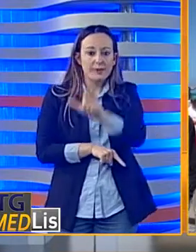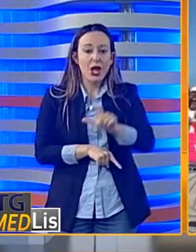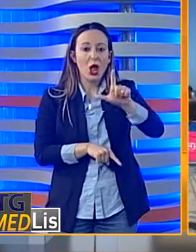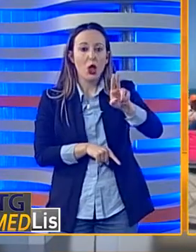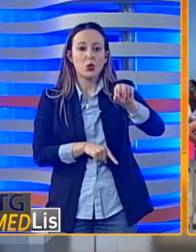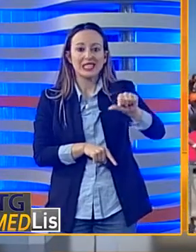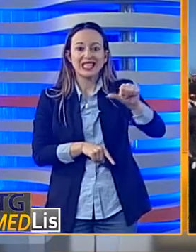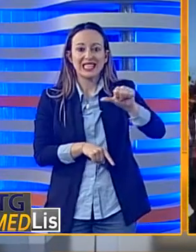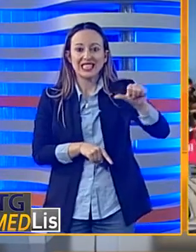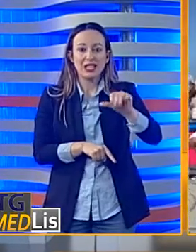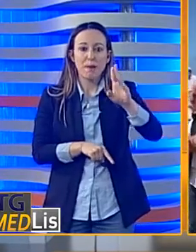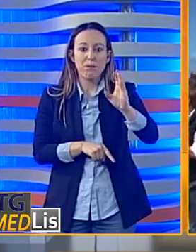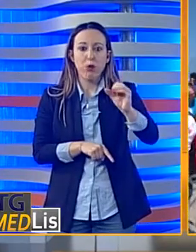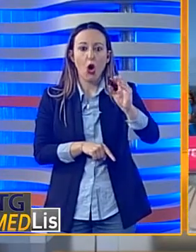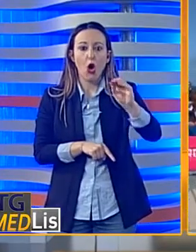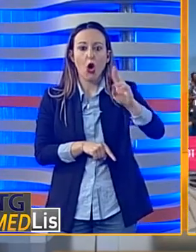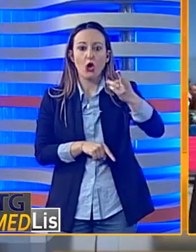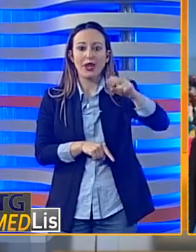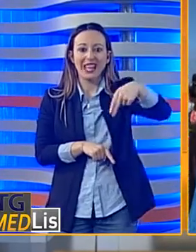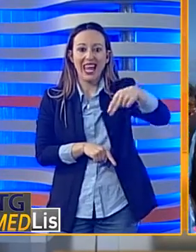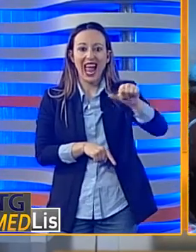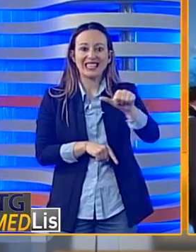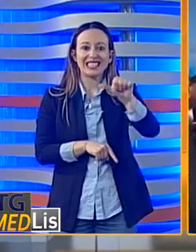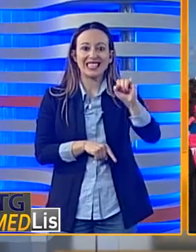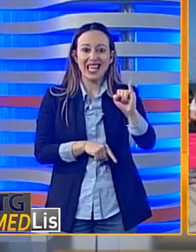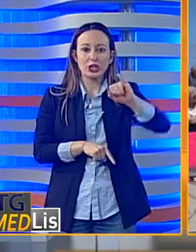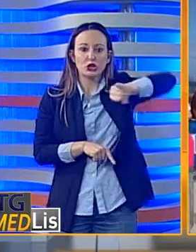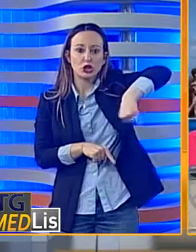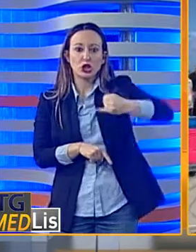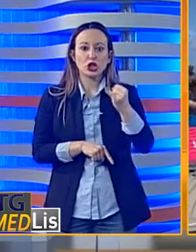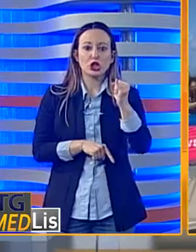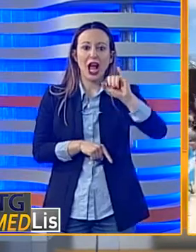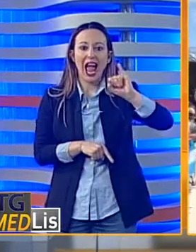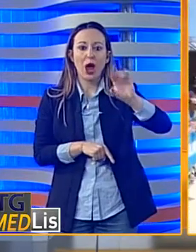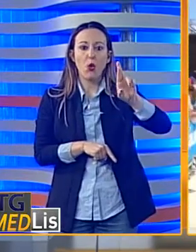ha conquistato la maglia rosa, grande